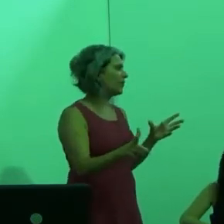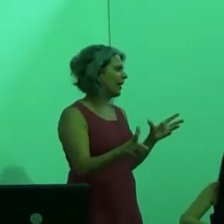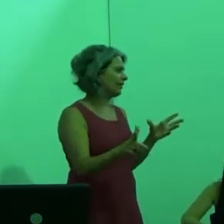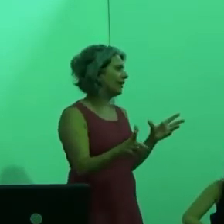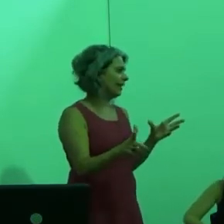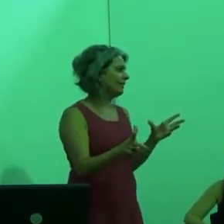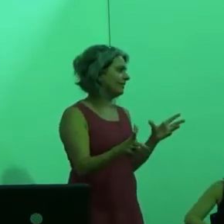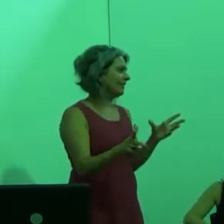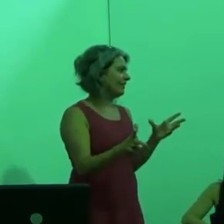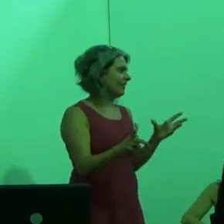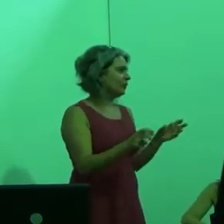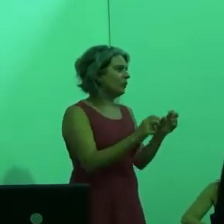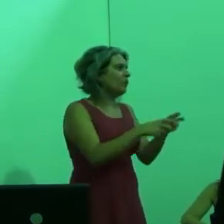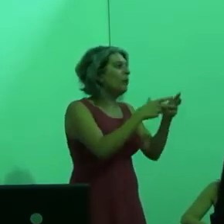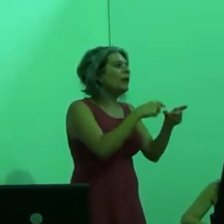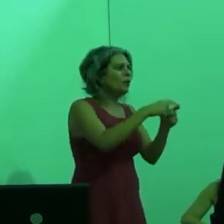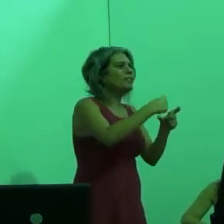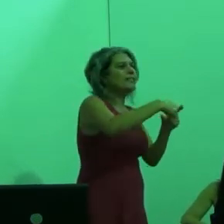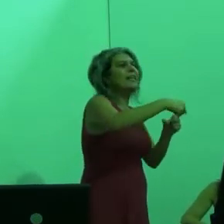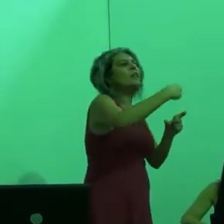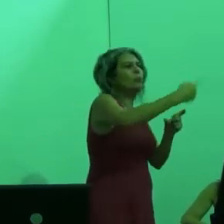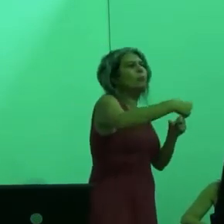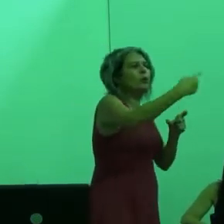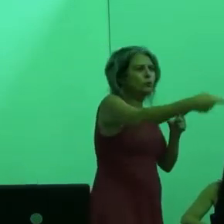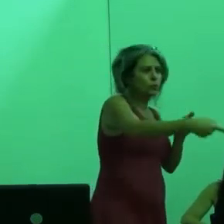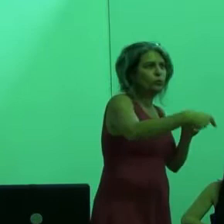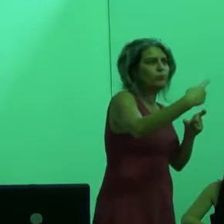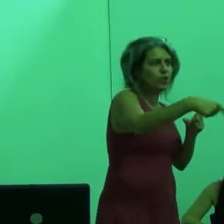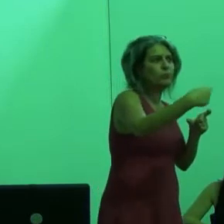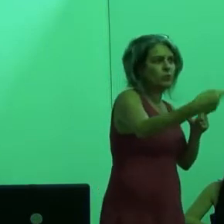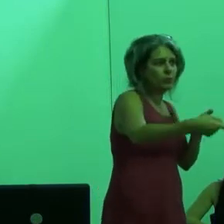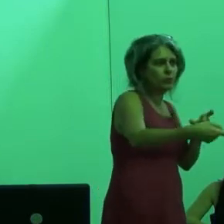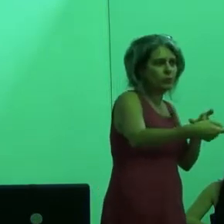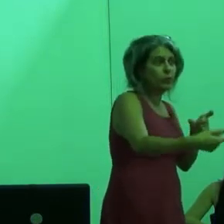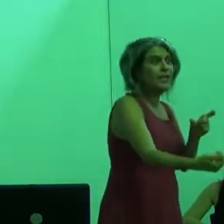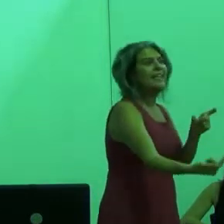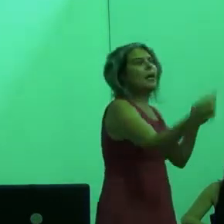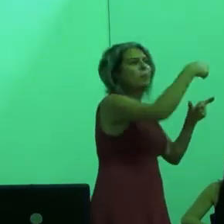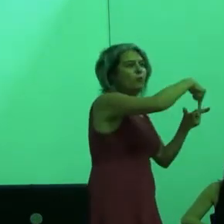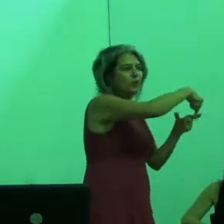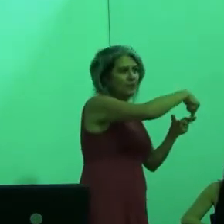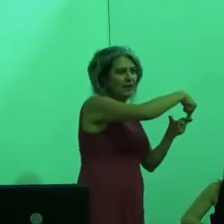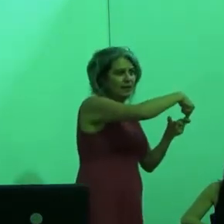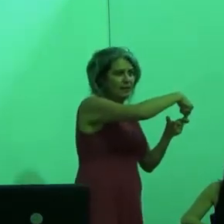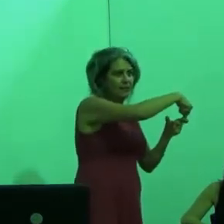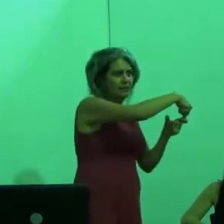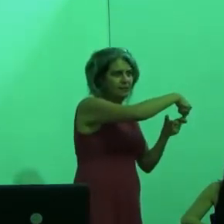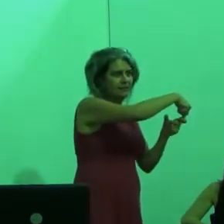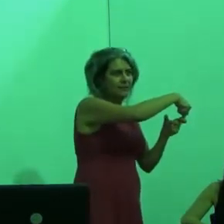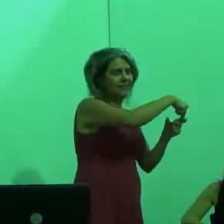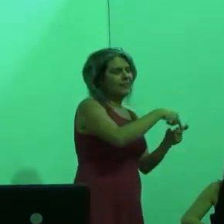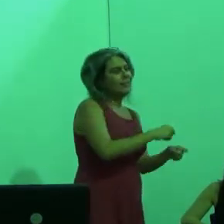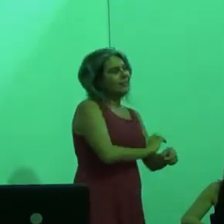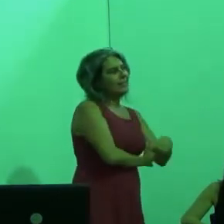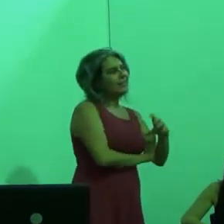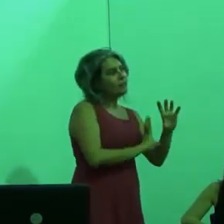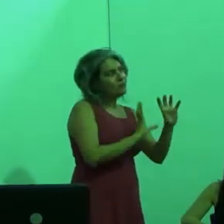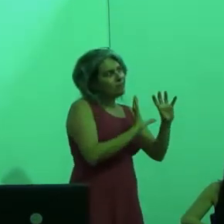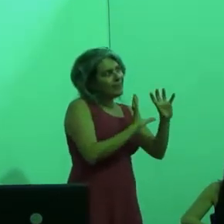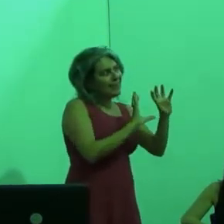jornada, né? Autoria não é uma coisa sem um produto, um tipo de produto que aponte para ela. Então,